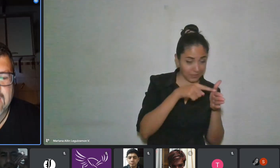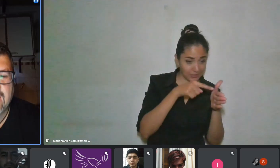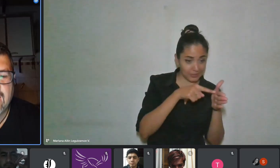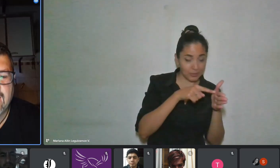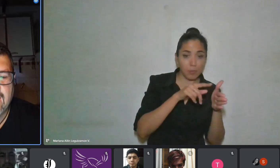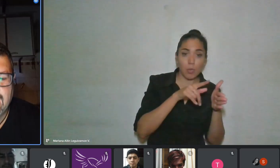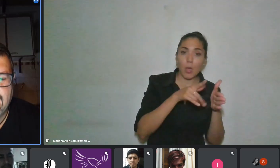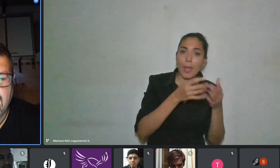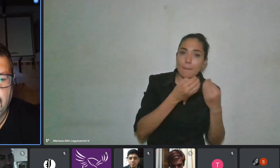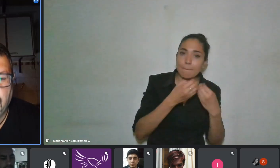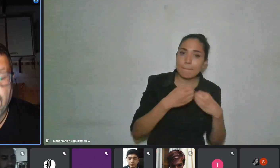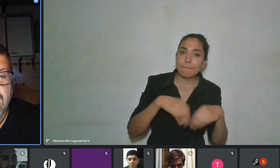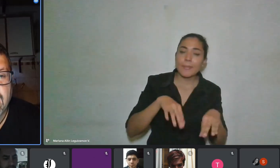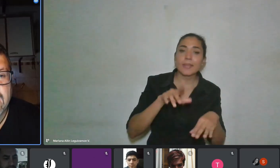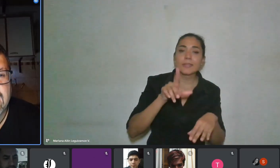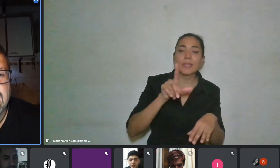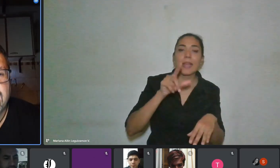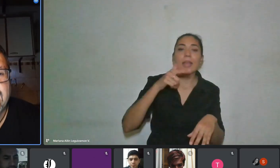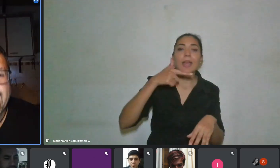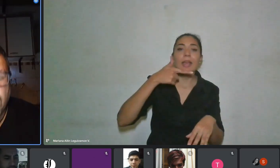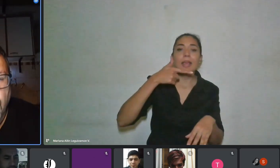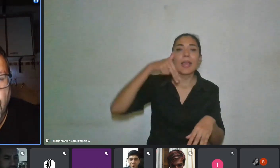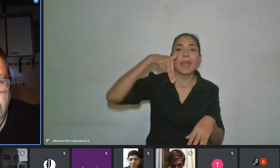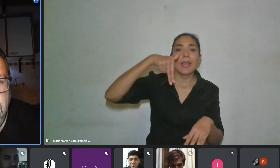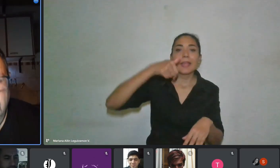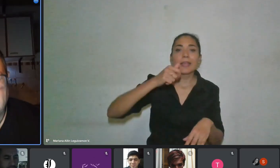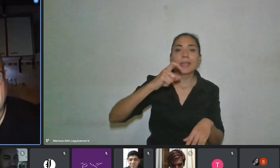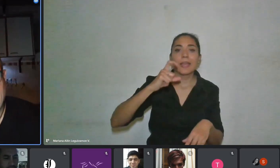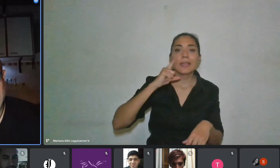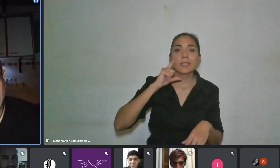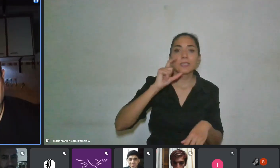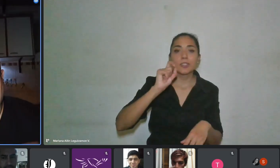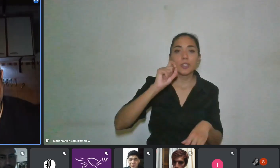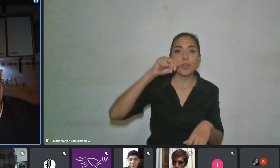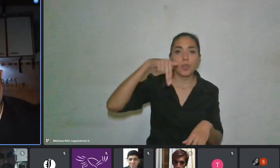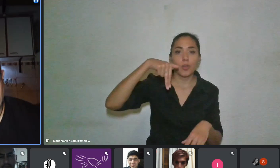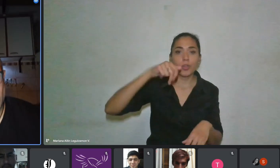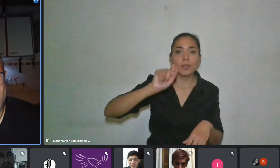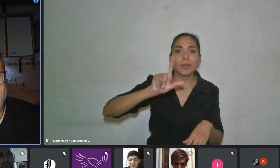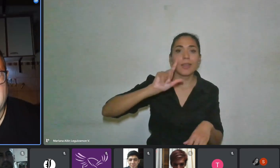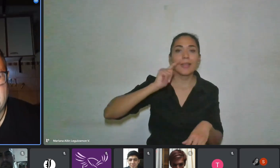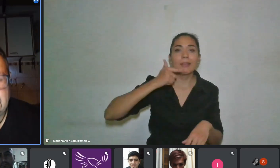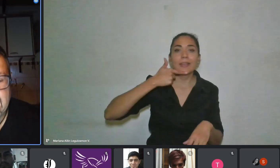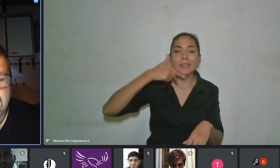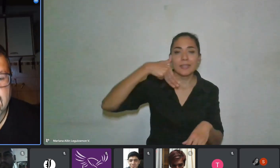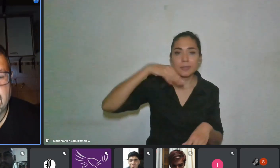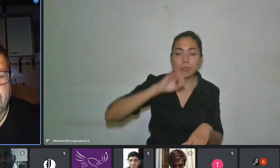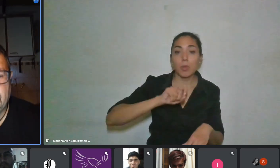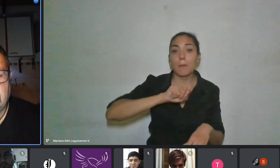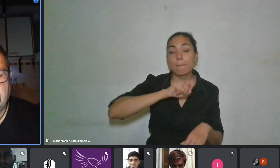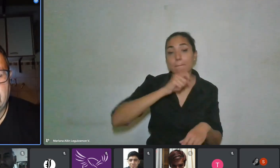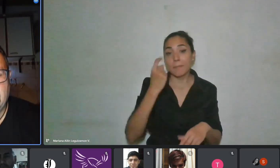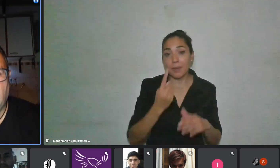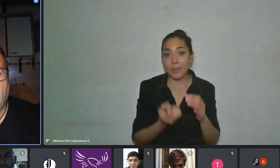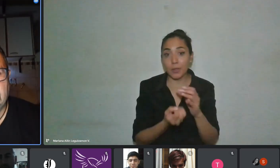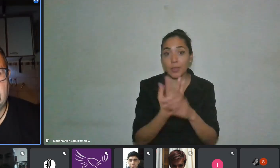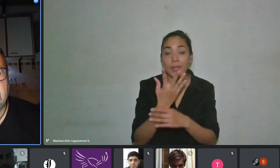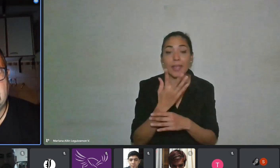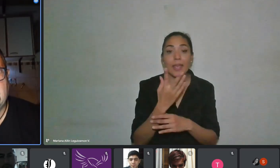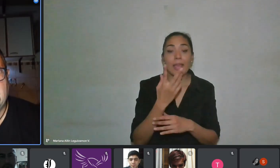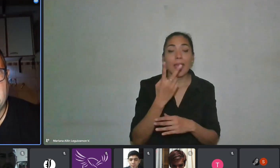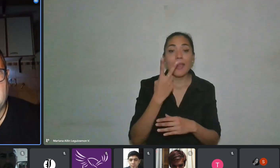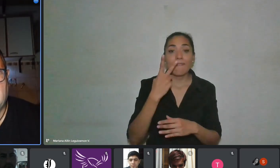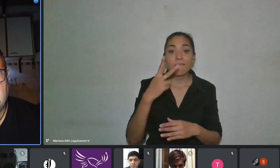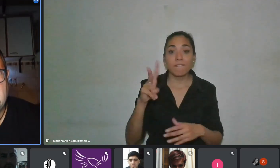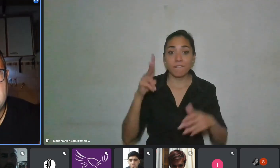se empieza el pueblo realmente a identificar como virreinato del Río de la Plata y luego Argentina. En un momento